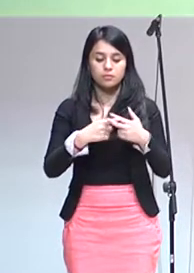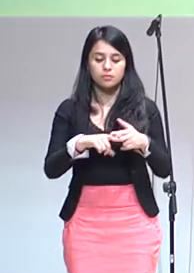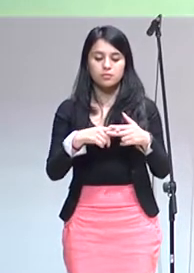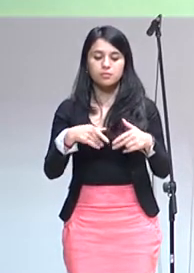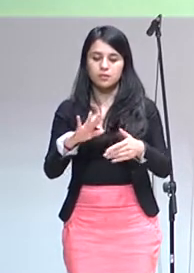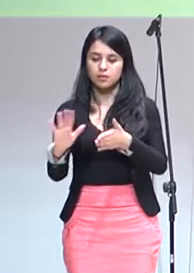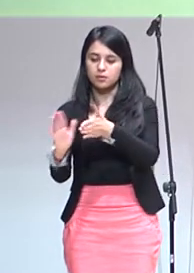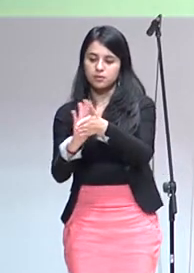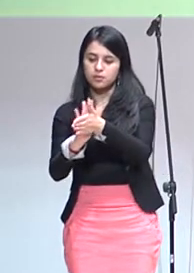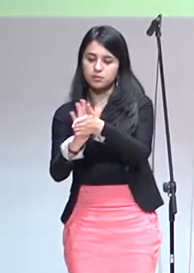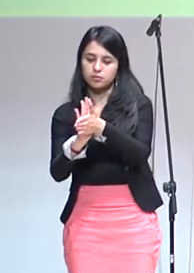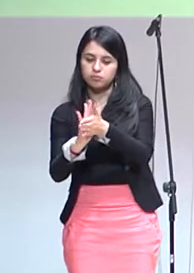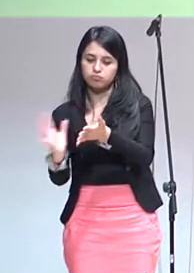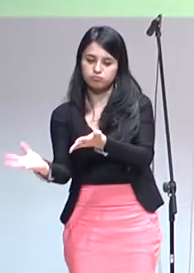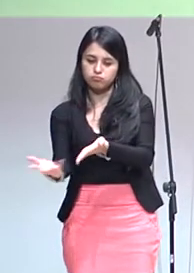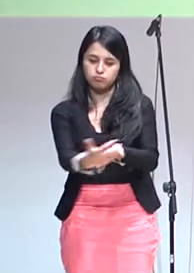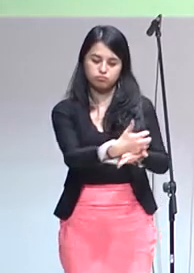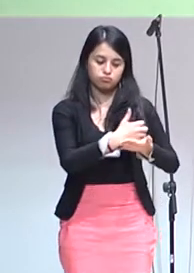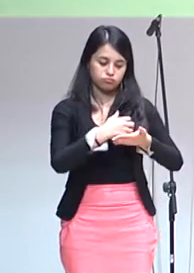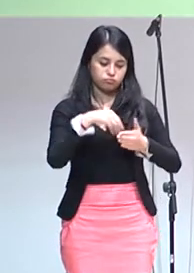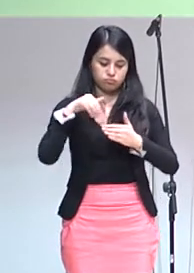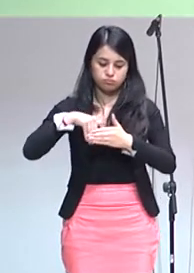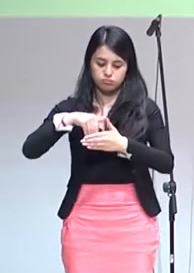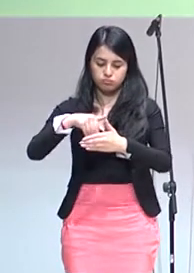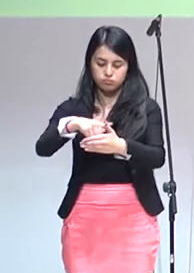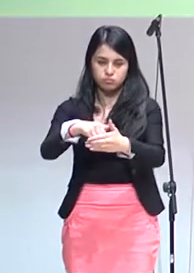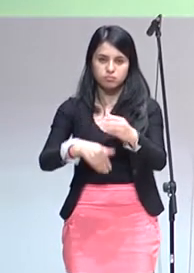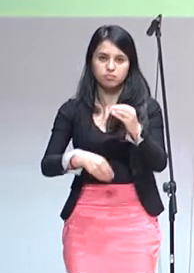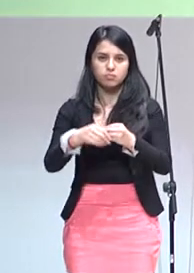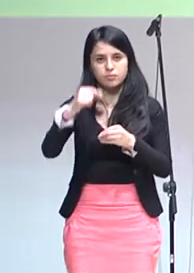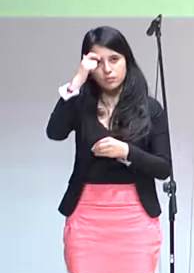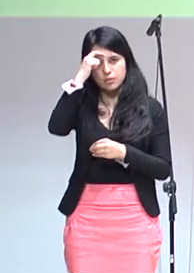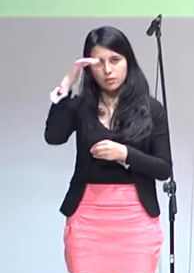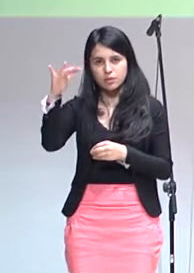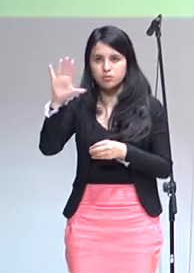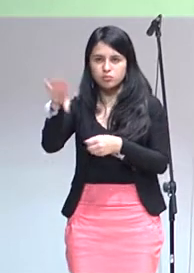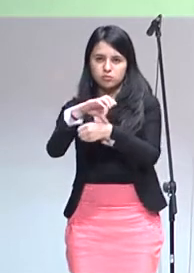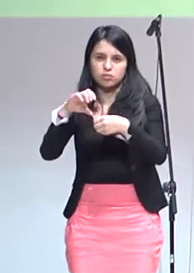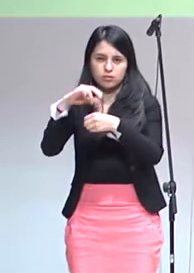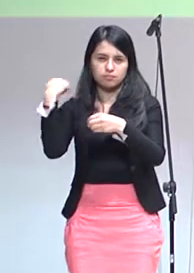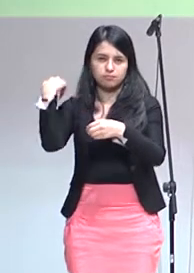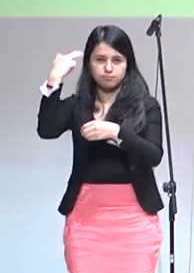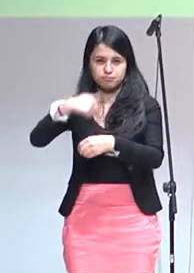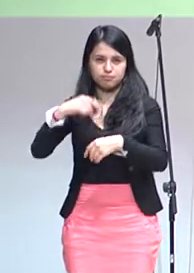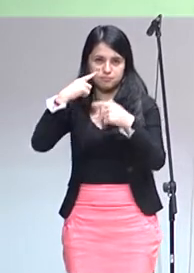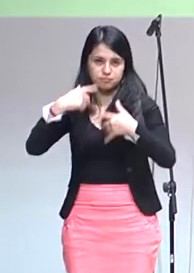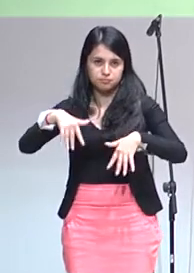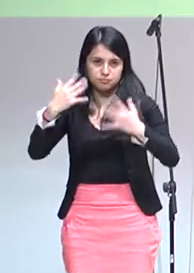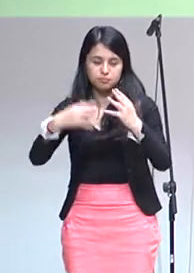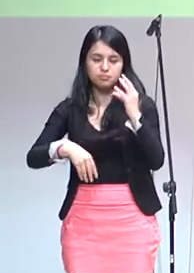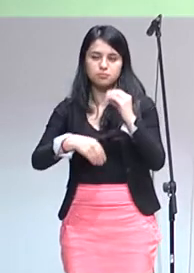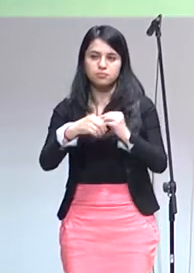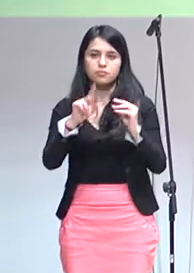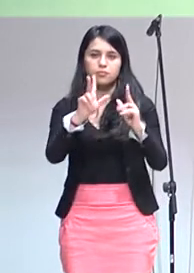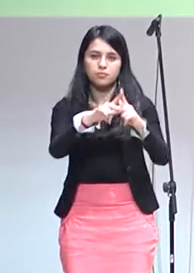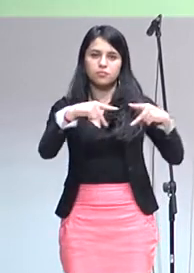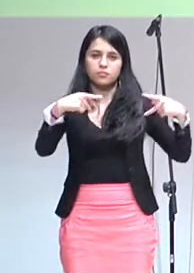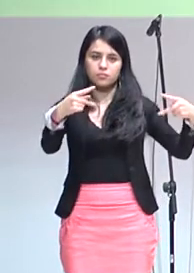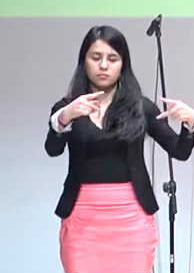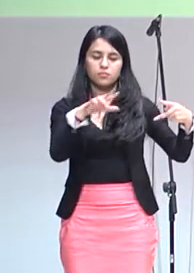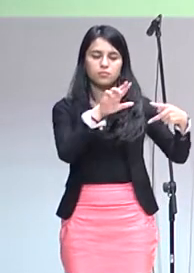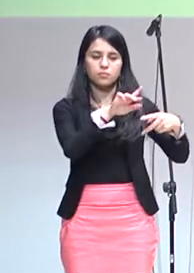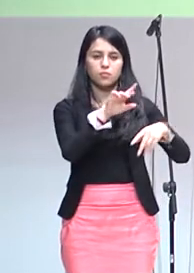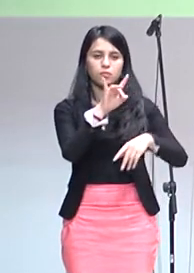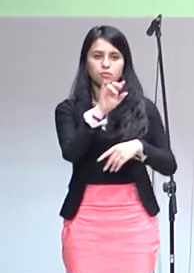recopilar información en los archivos, el archivo histórico de la ciudad de Cartagena de India, el archivo del periódico El Universal, el